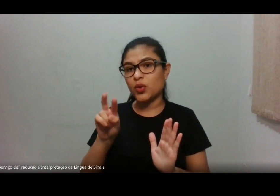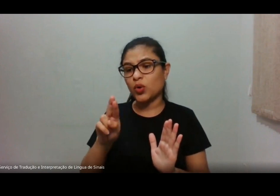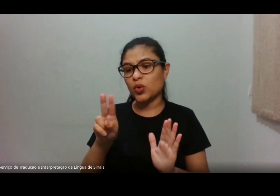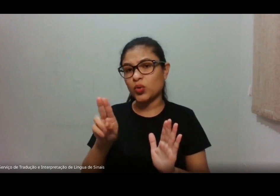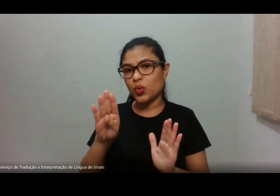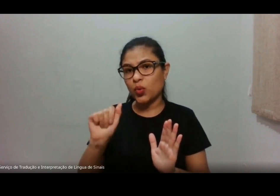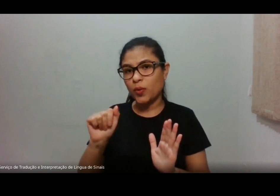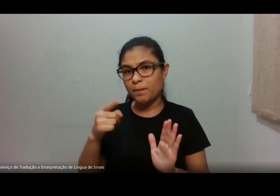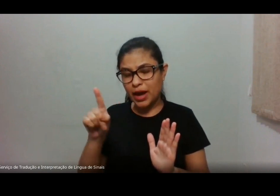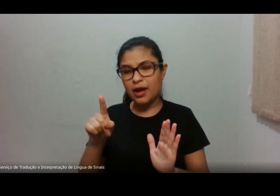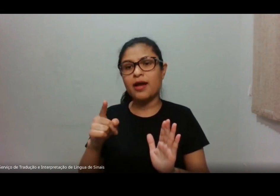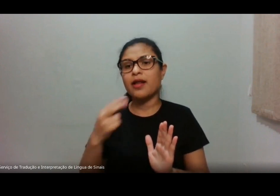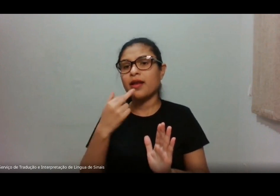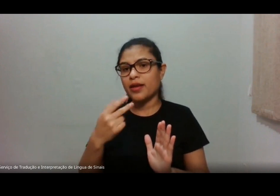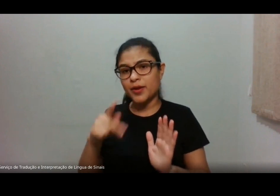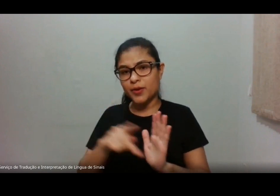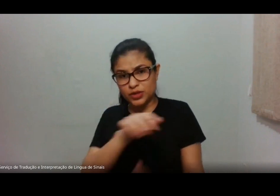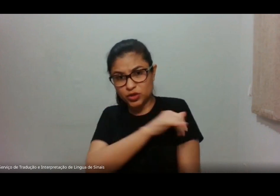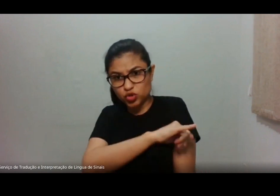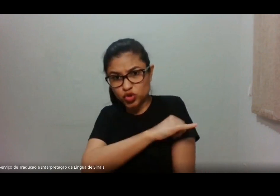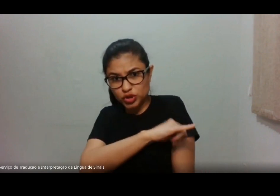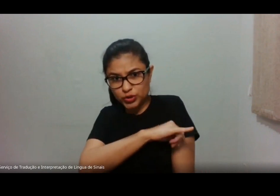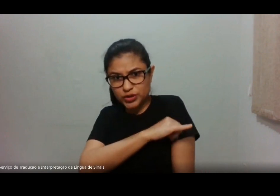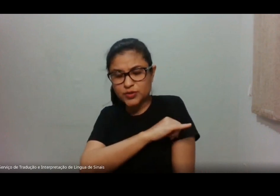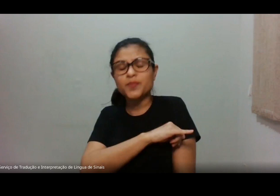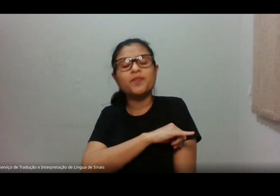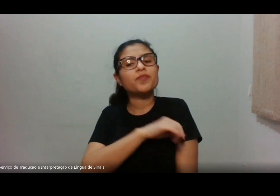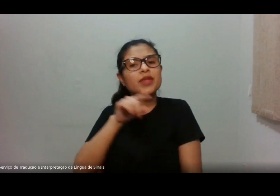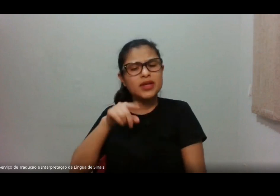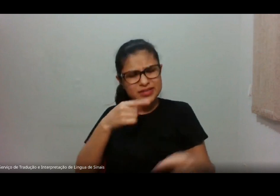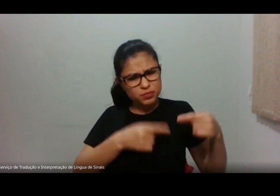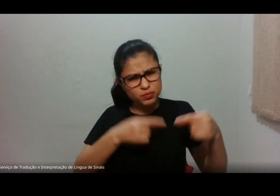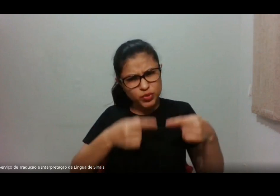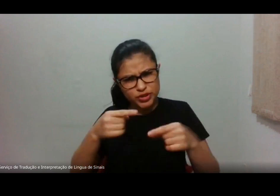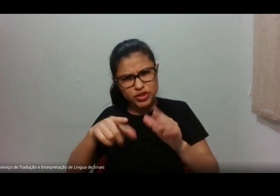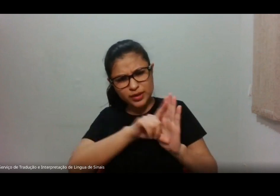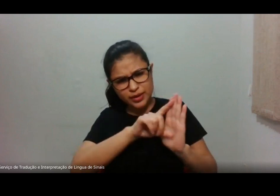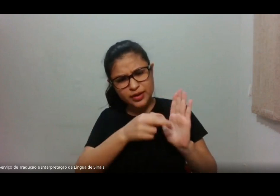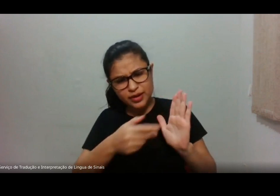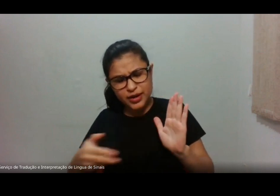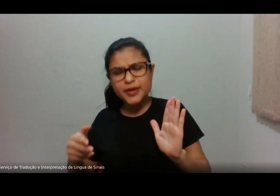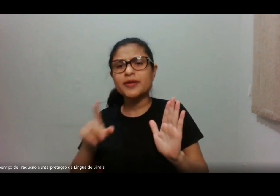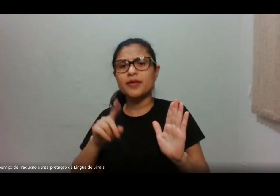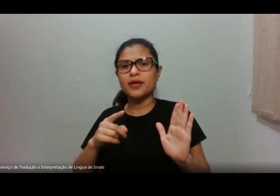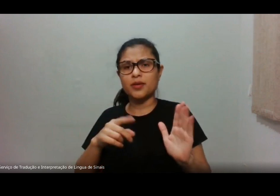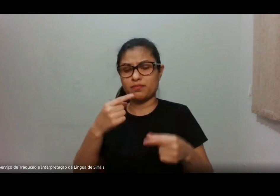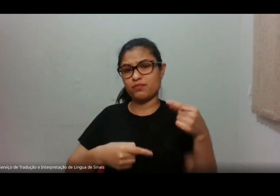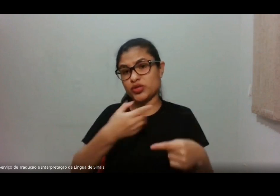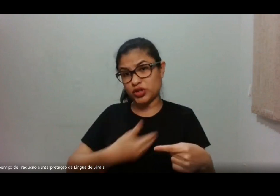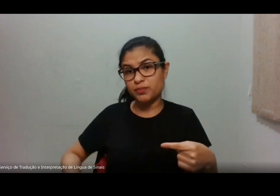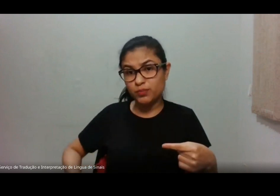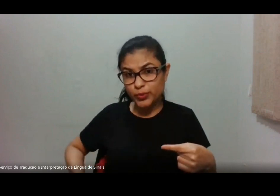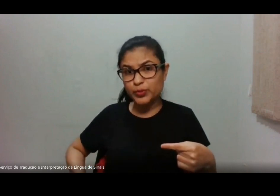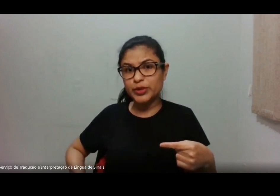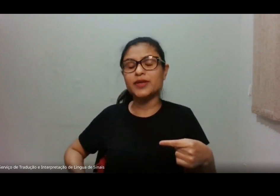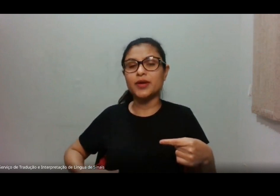né? Todas essas políticas, vejam, são políticas linguísticas públicas em que o Estado legisla sobre as